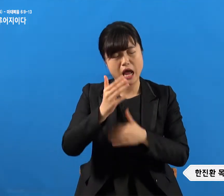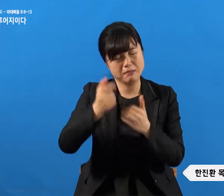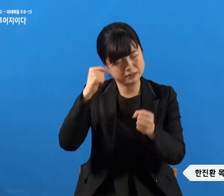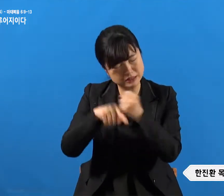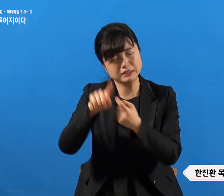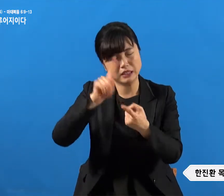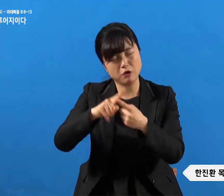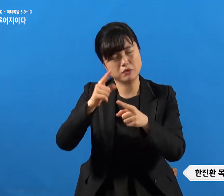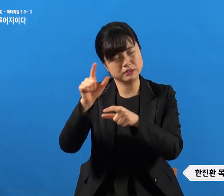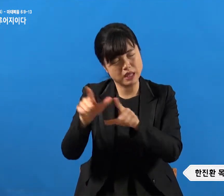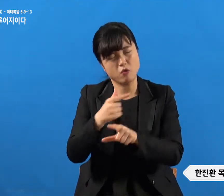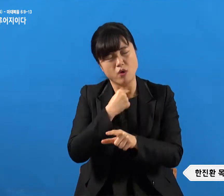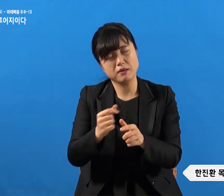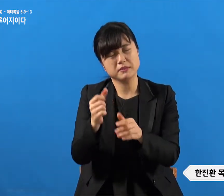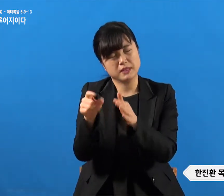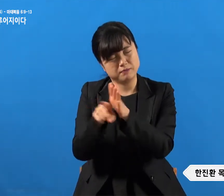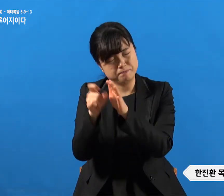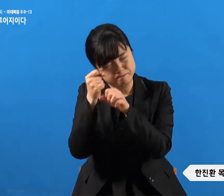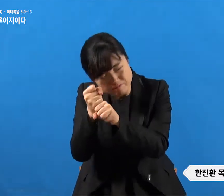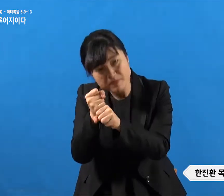다짐하고 하나님께 매달려 보십시오.